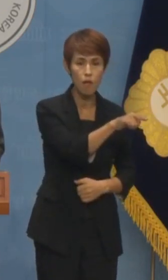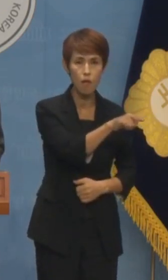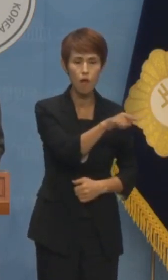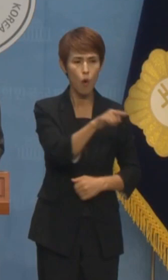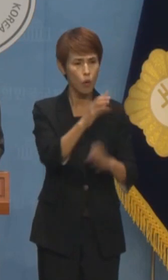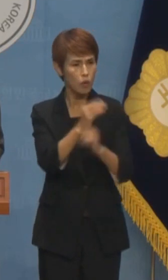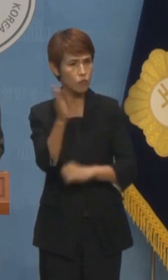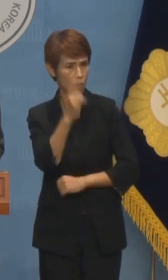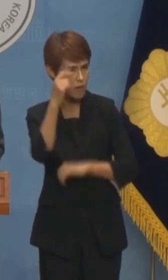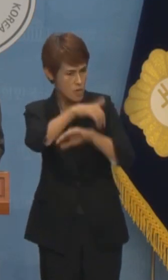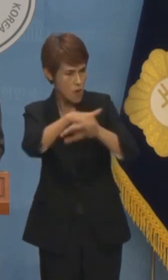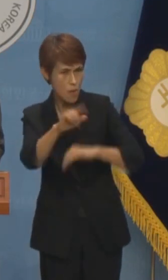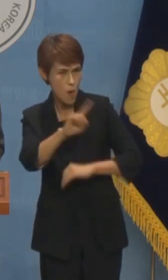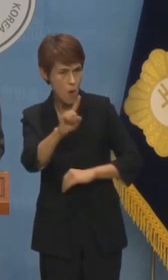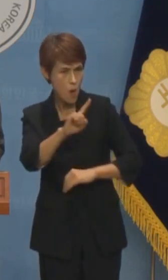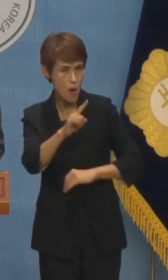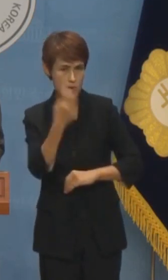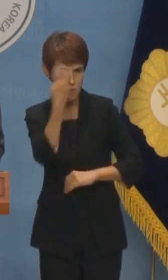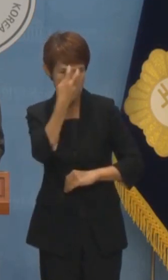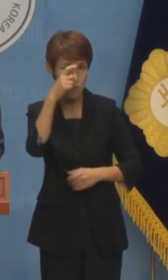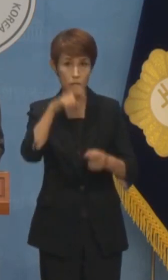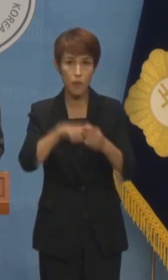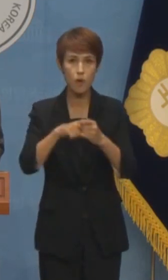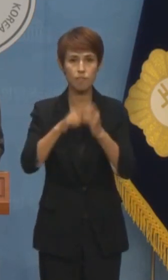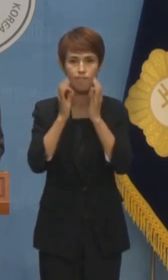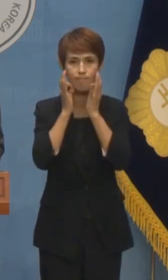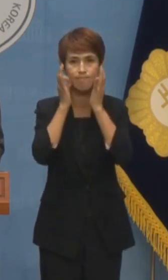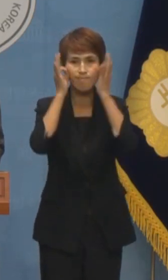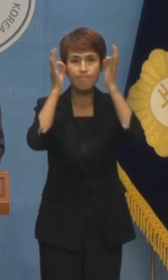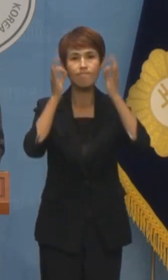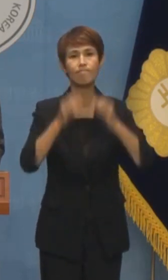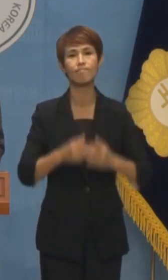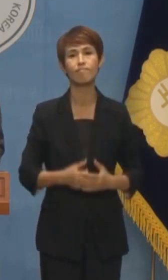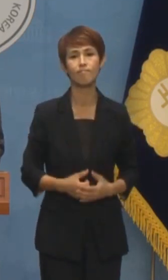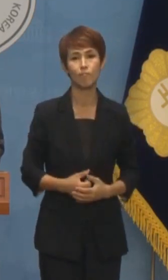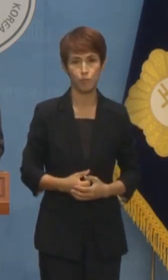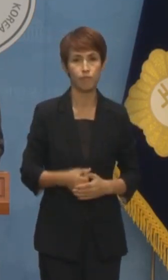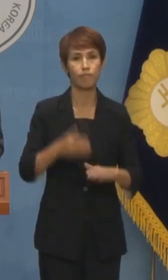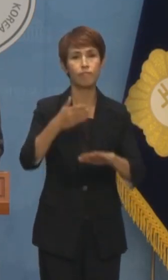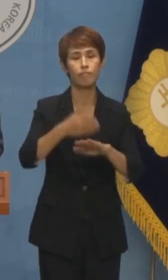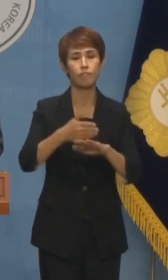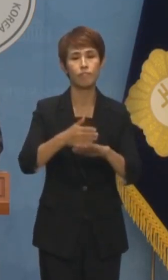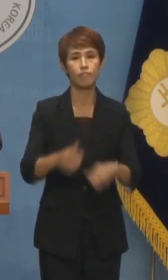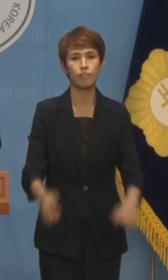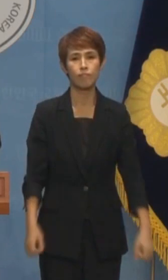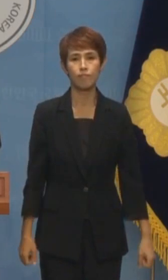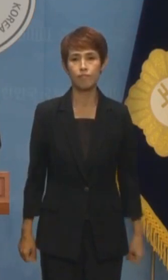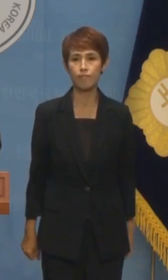언제부터 기획했는지 진실을 밝히는 데 최선을 다하겠습니다. 감사합니다.